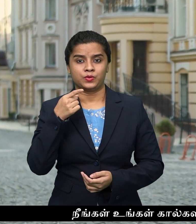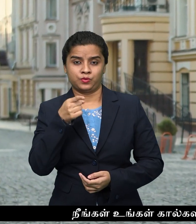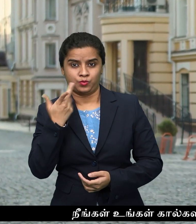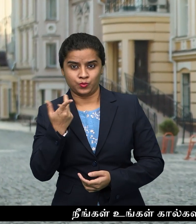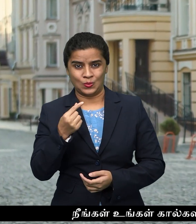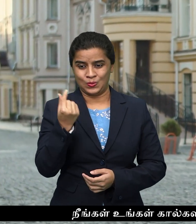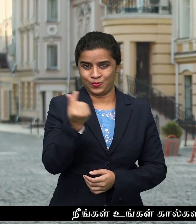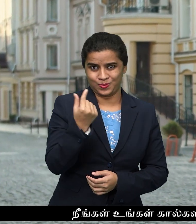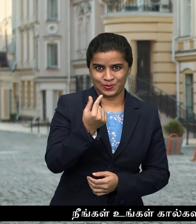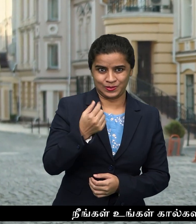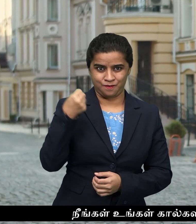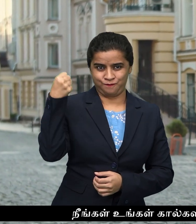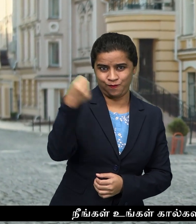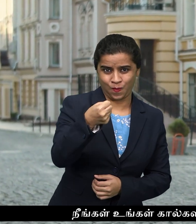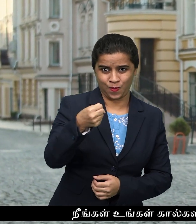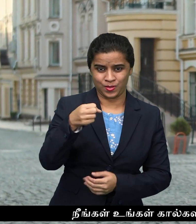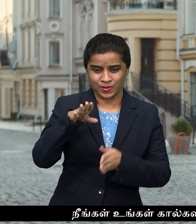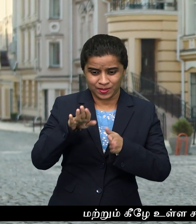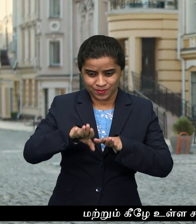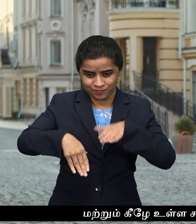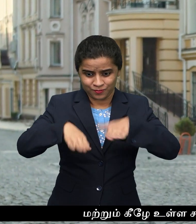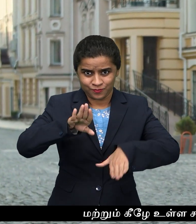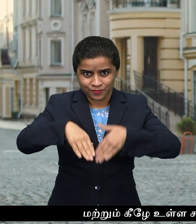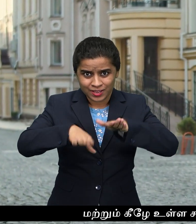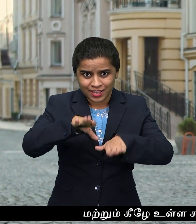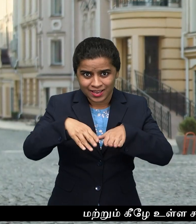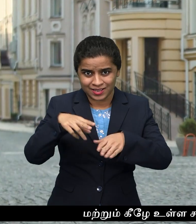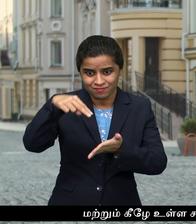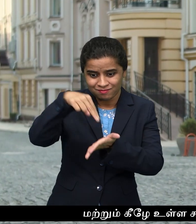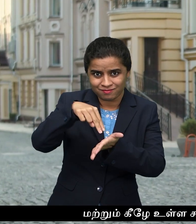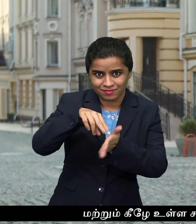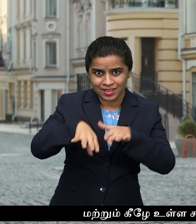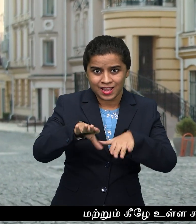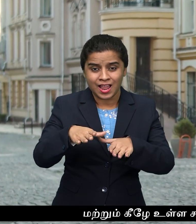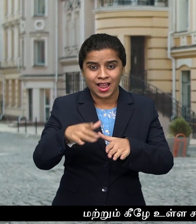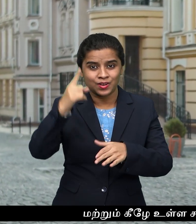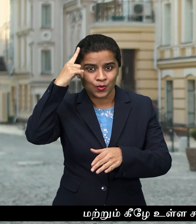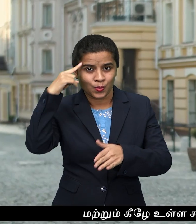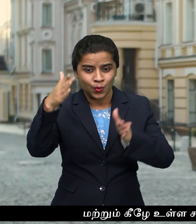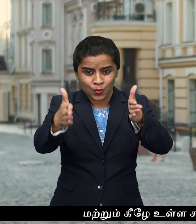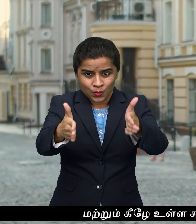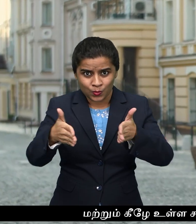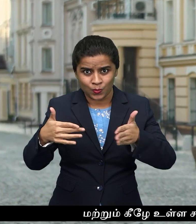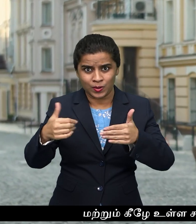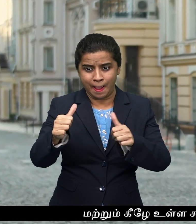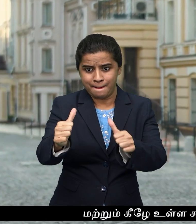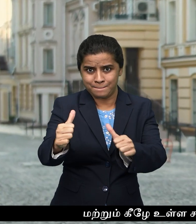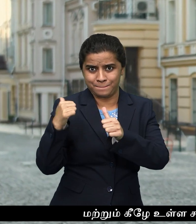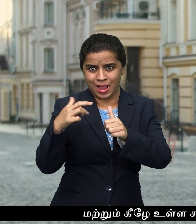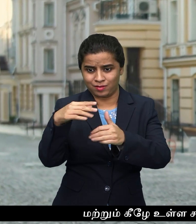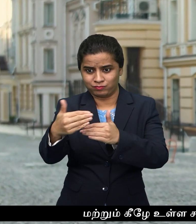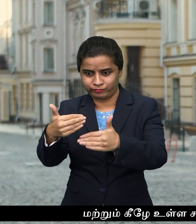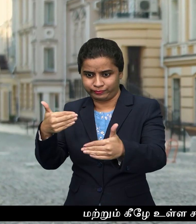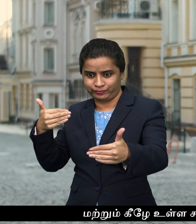நீங்கள் உங்கள் கால்களால் விசையை பயன்படுத்துகிறீர்கள் மற்றும் கீழே உள்ள சாலையை பின்னோக்கி தள்ளுங்கள்.